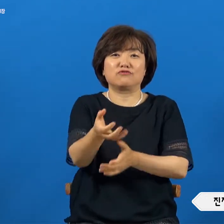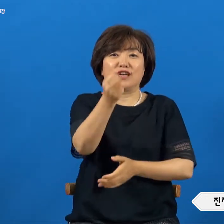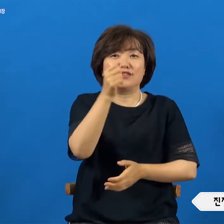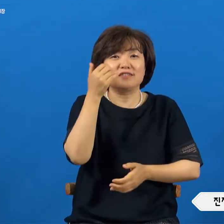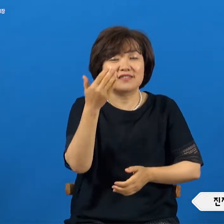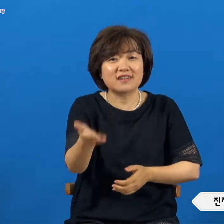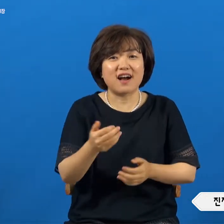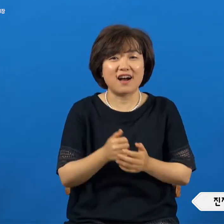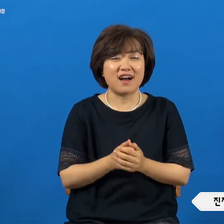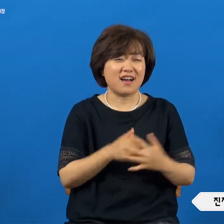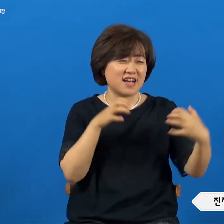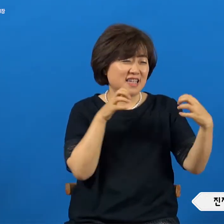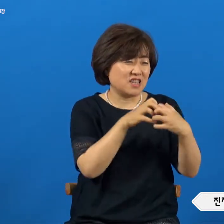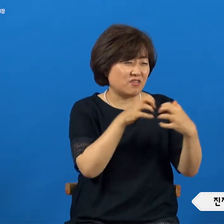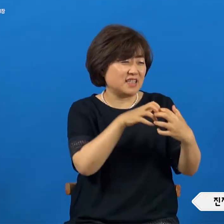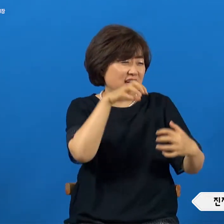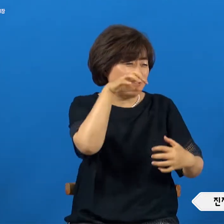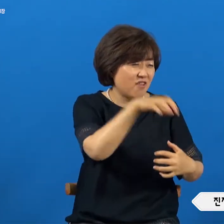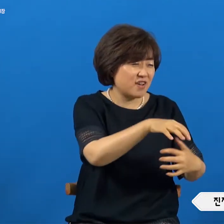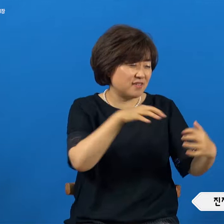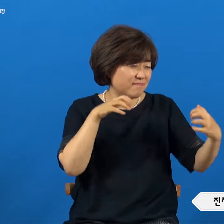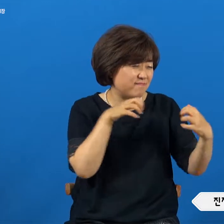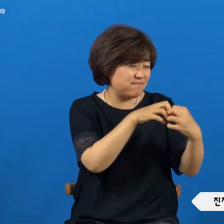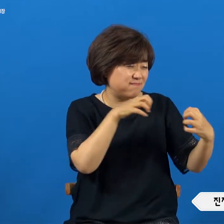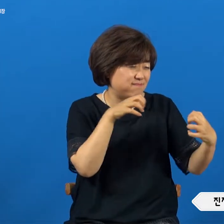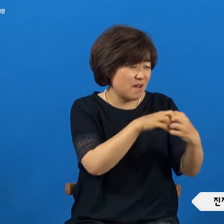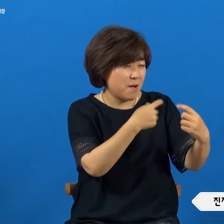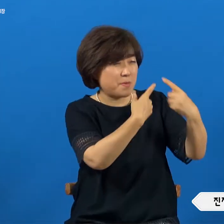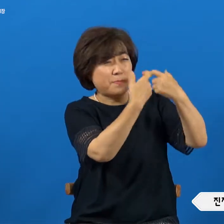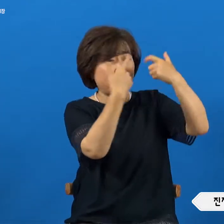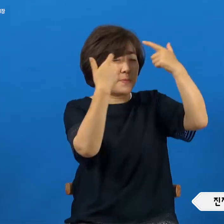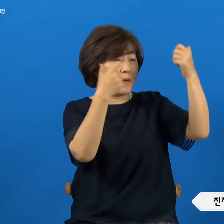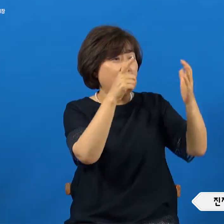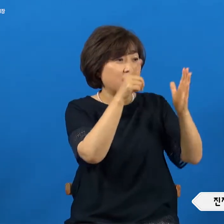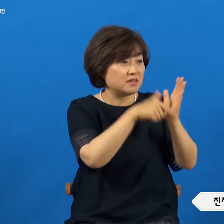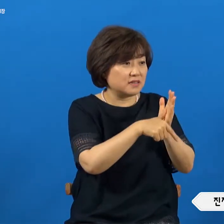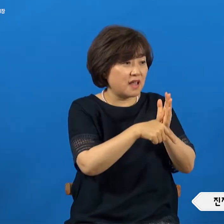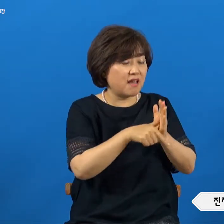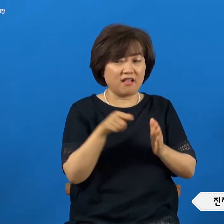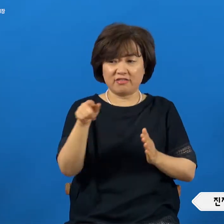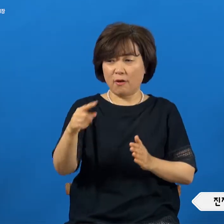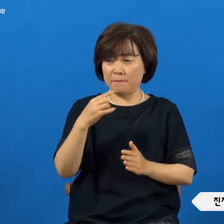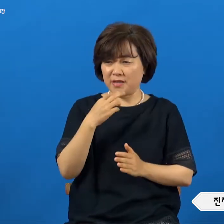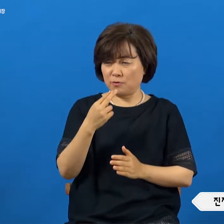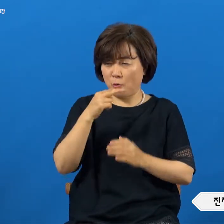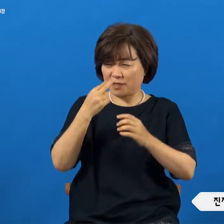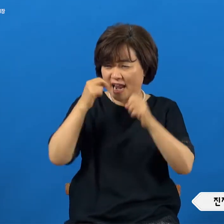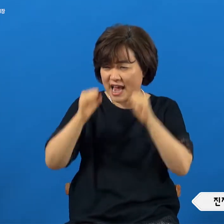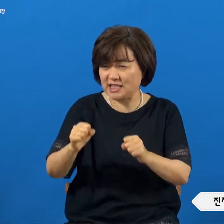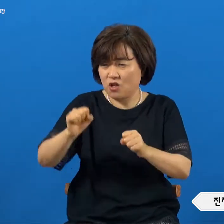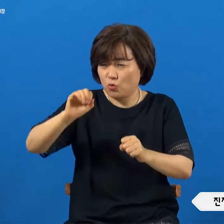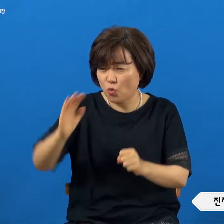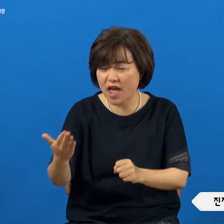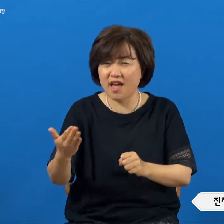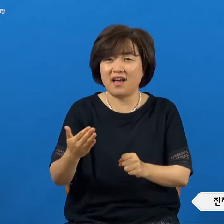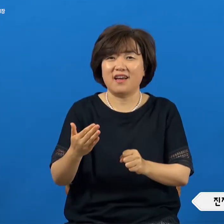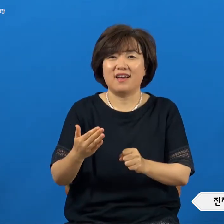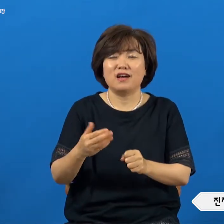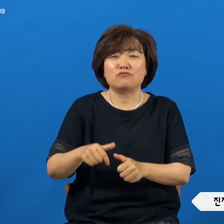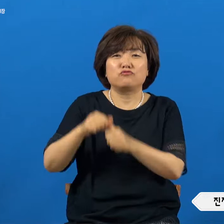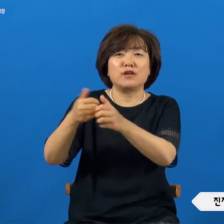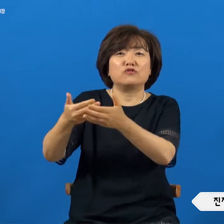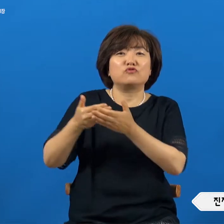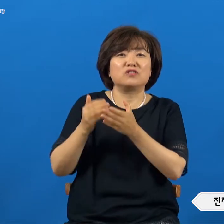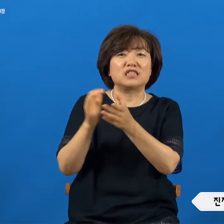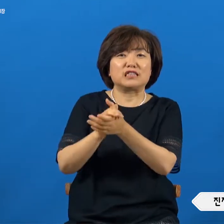빛을 위해 저만은 살려두거라 일러줄 그 사람을 그대는 가졌는가? 잊지 못할 이